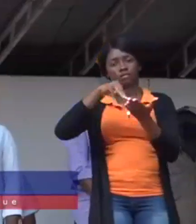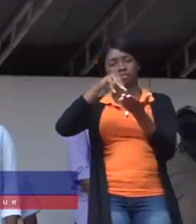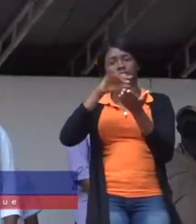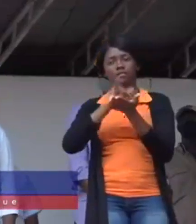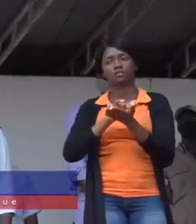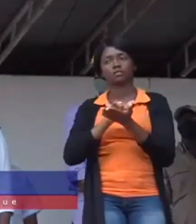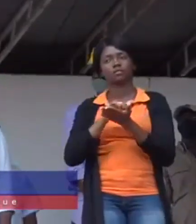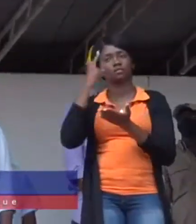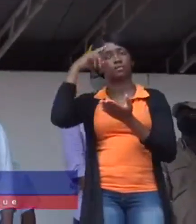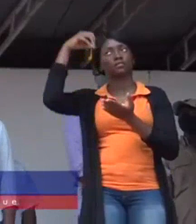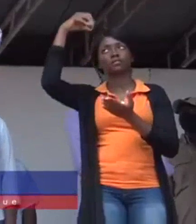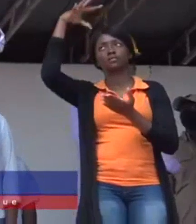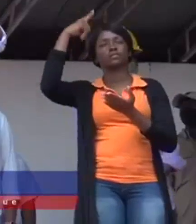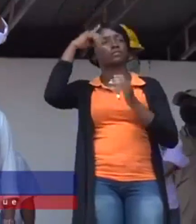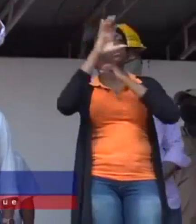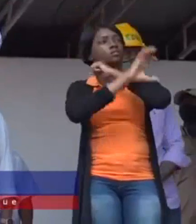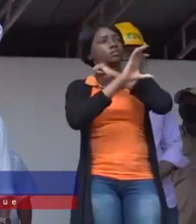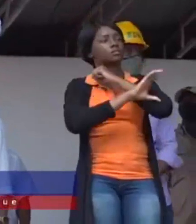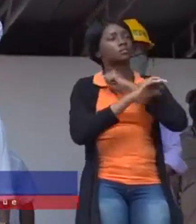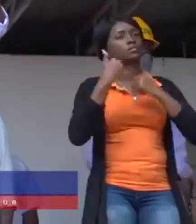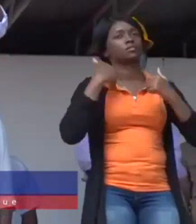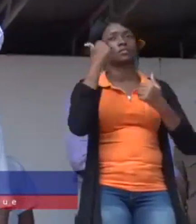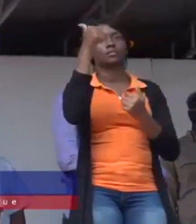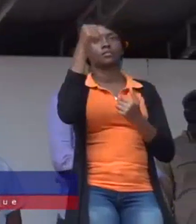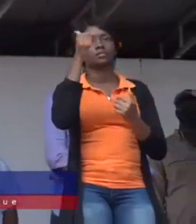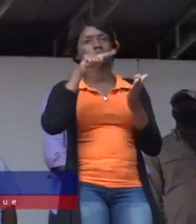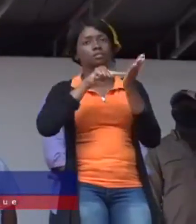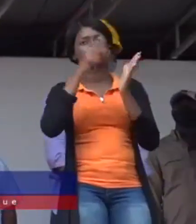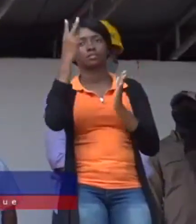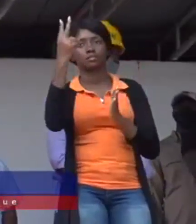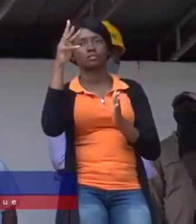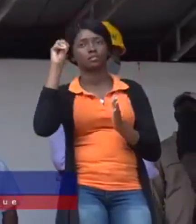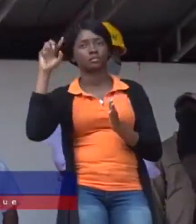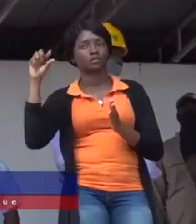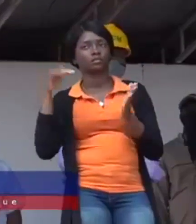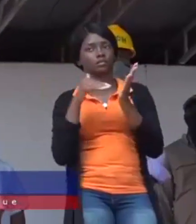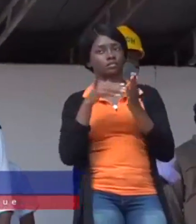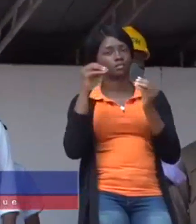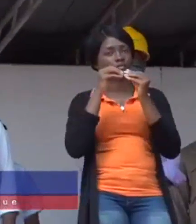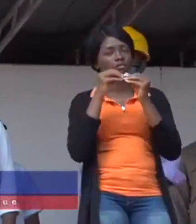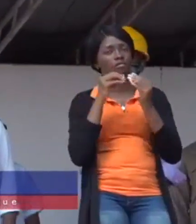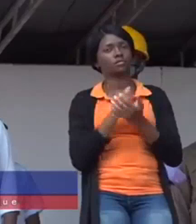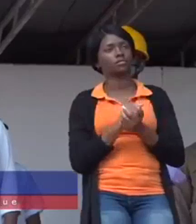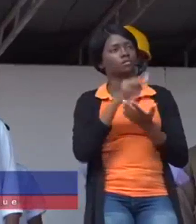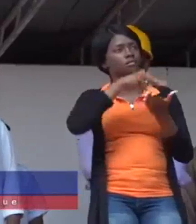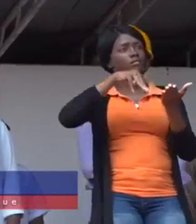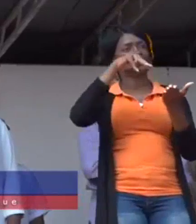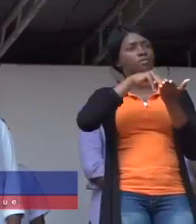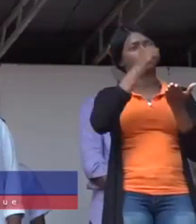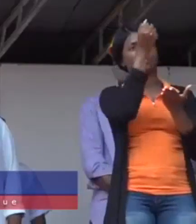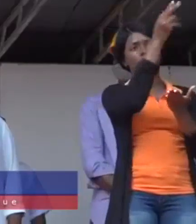lumel pour au Cap vinn gain 10.2 mégawatts en plus. Centrale en bas les